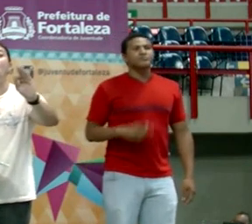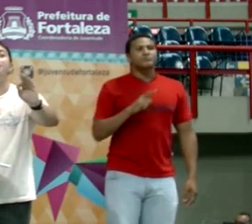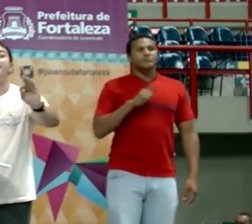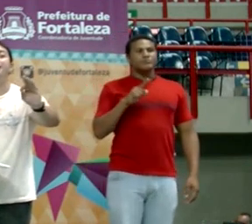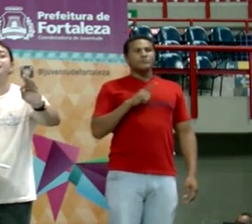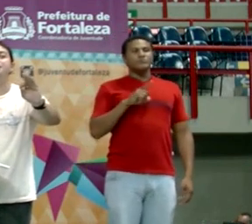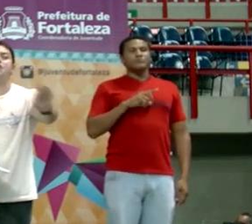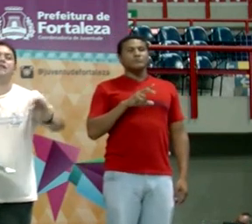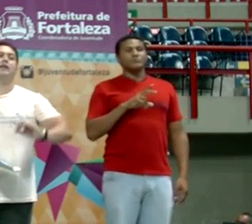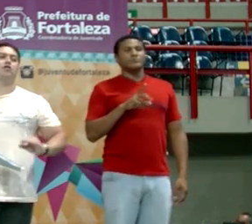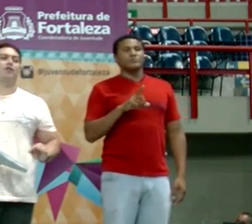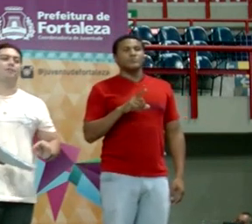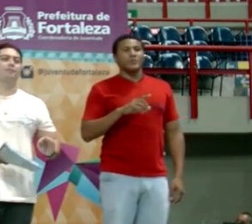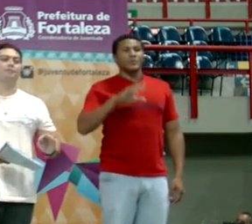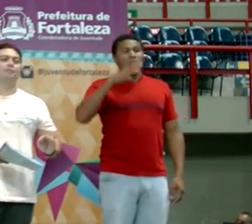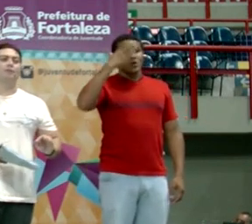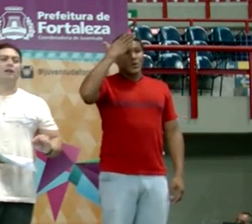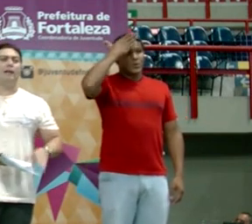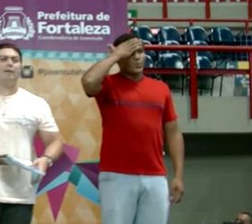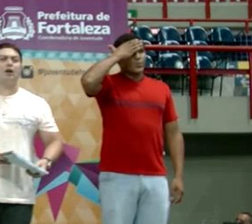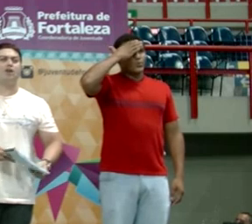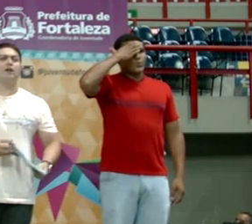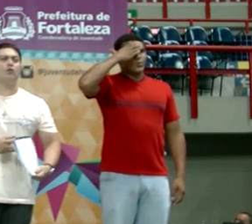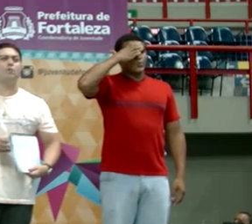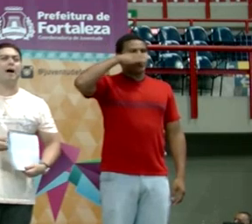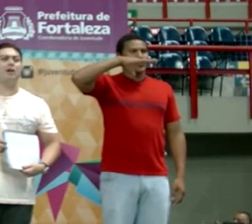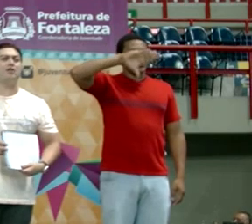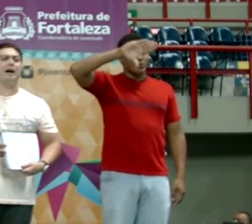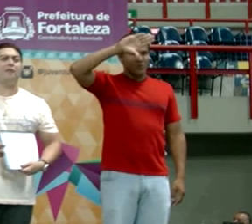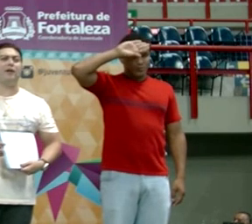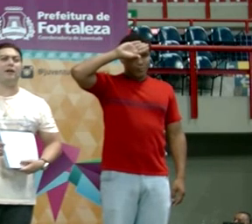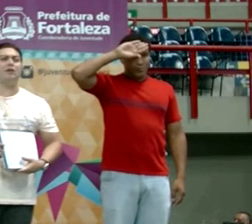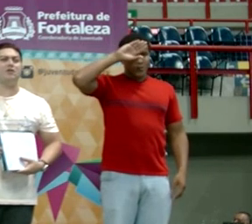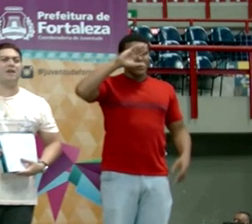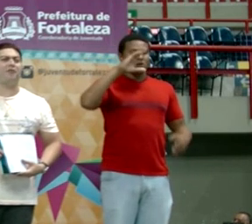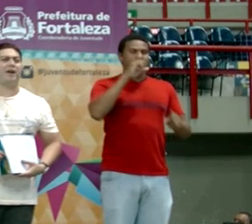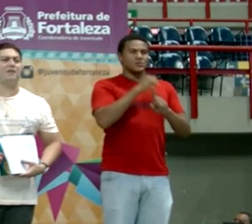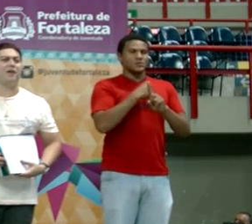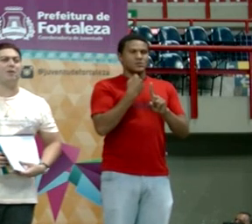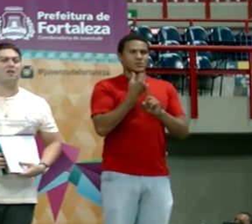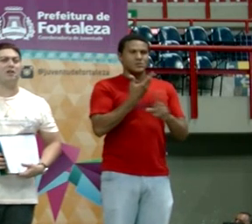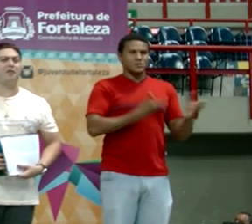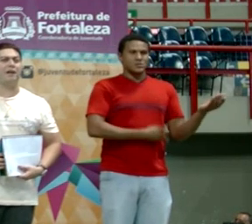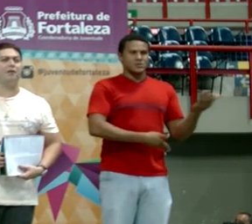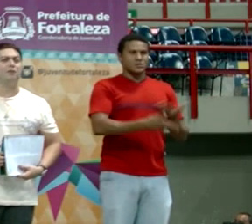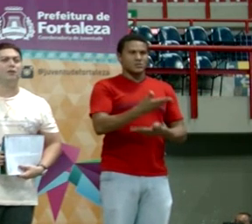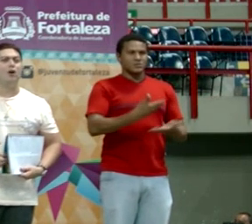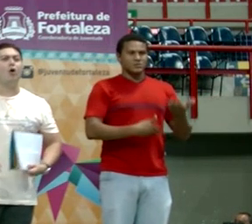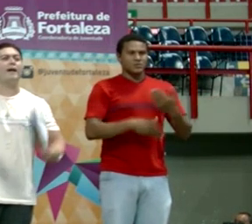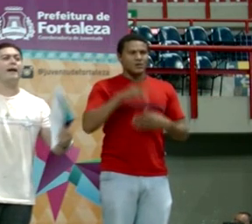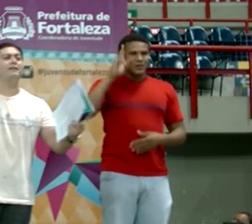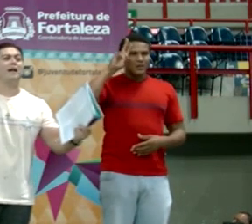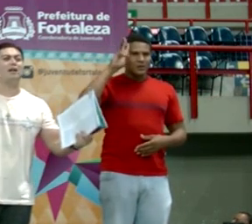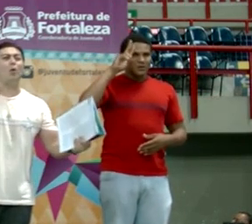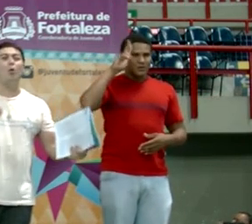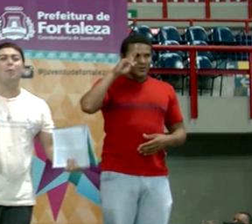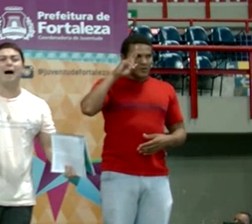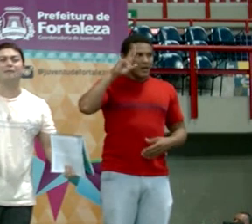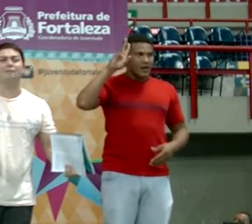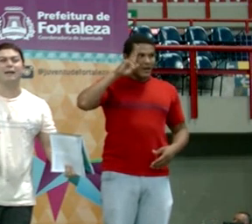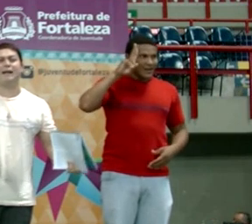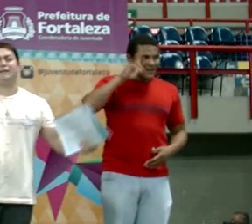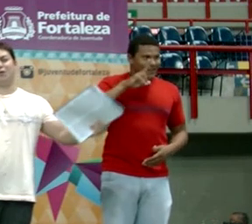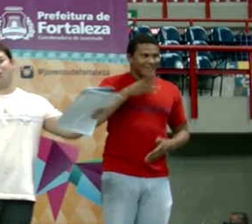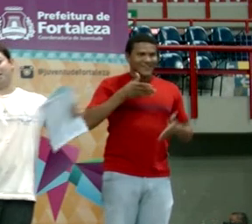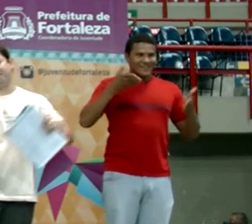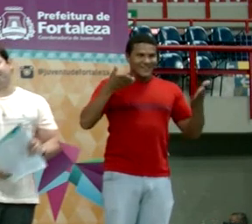Berlim, Cuba socialista. Lembra da nossa última aula de Guerra Fria, que eu disse a frase famosa de Fidel, o que está em